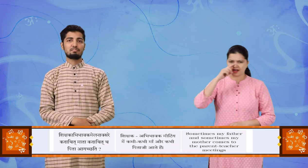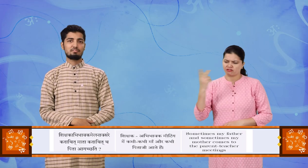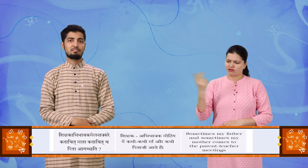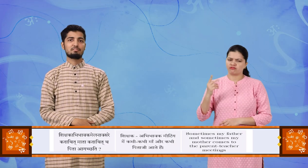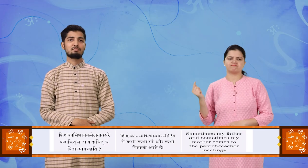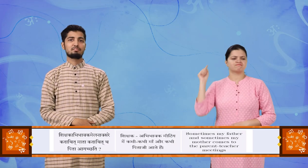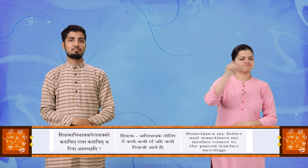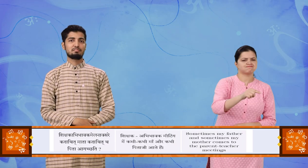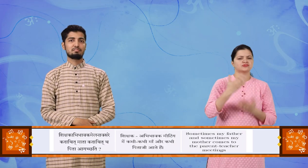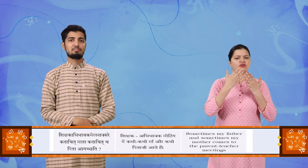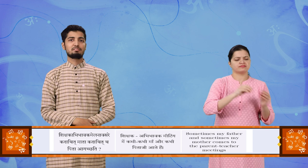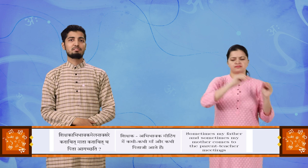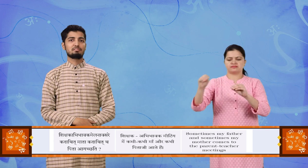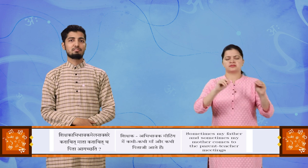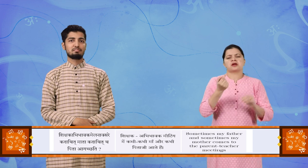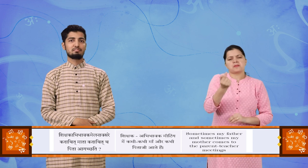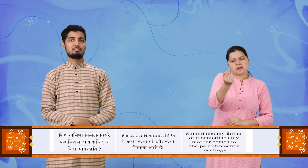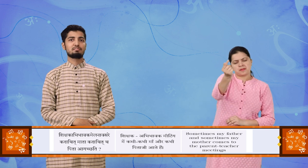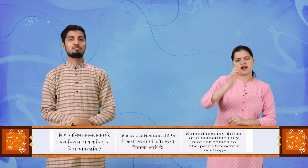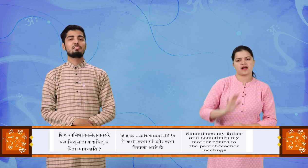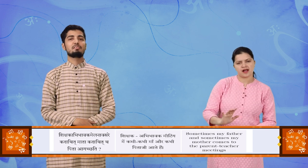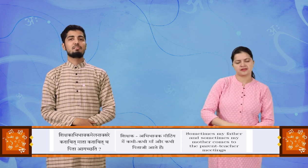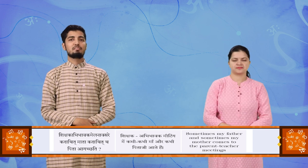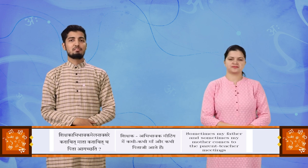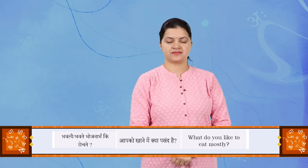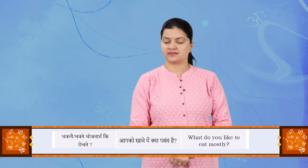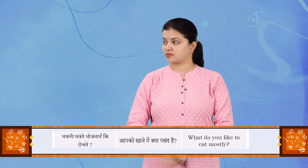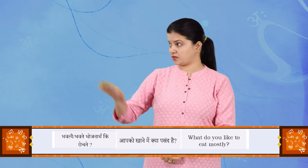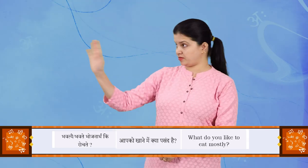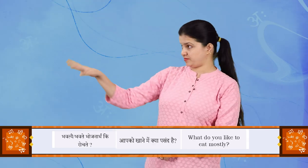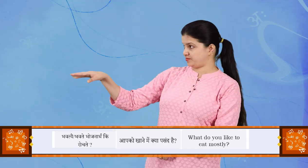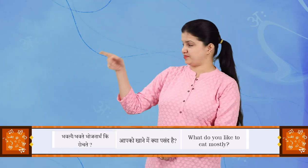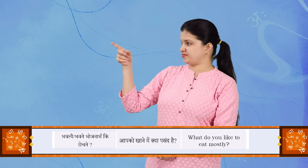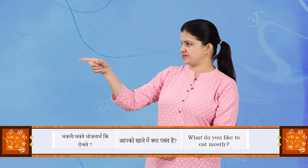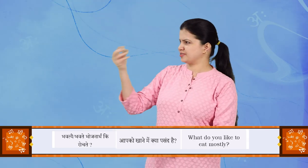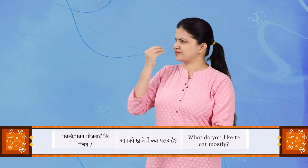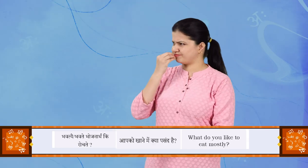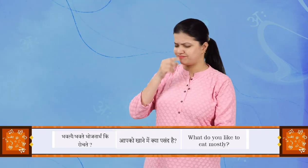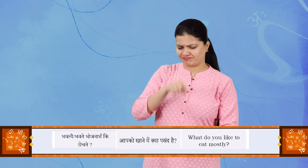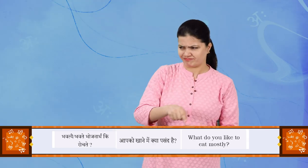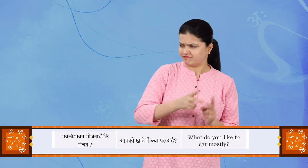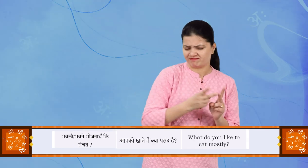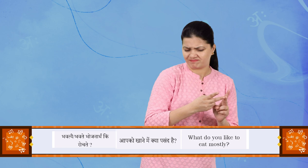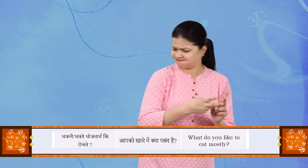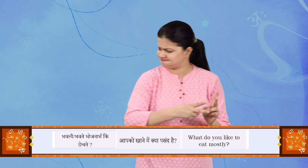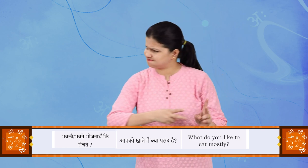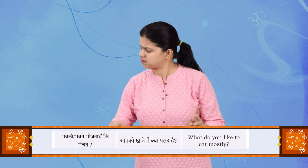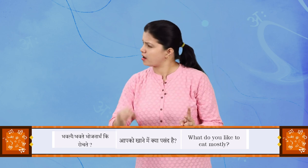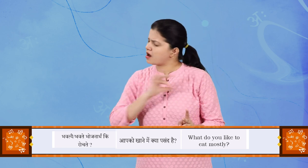कदाचित माता कदाचित च पिता आगच्छति अ कि भगवते भोजनार्थ थम केम रोड स्थित